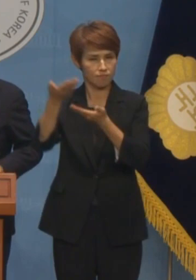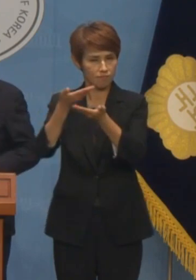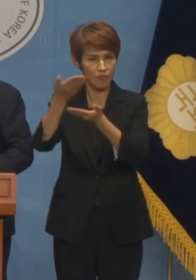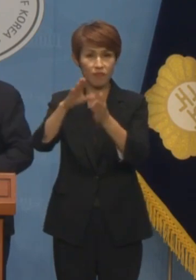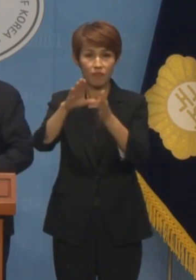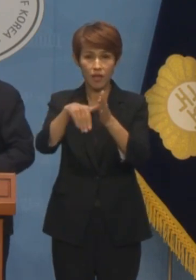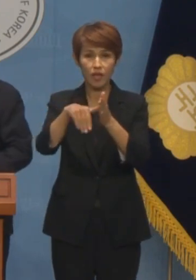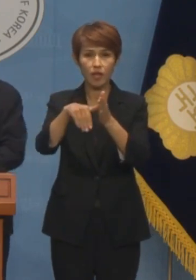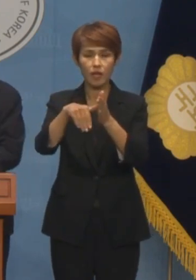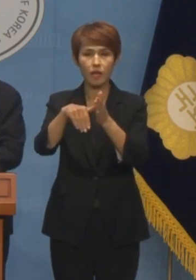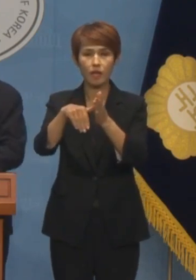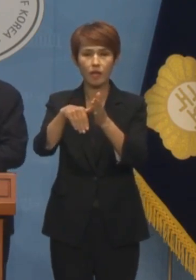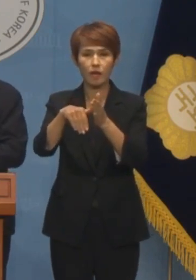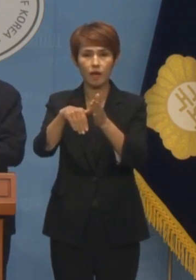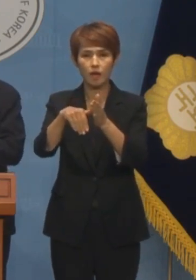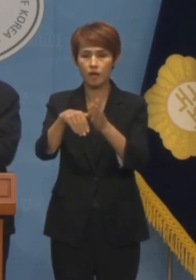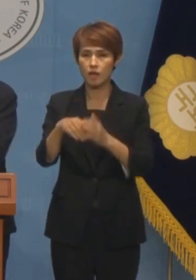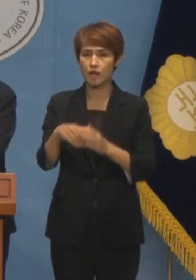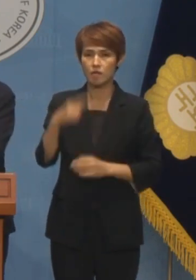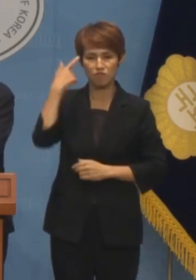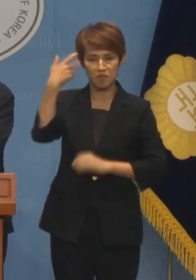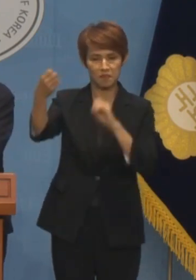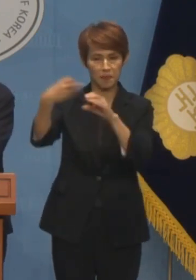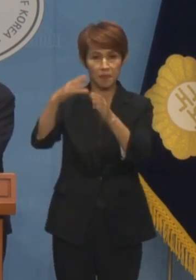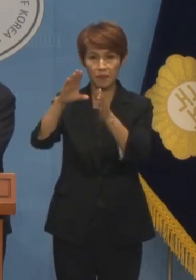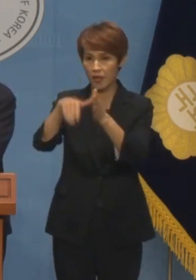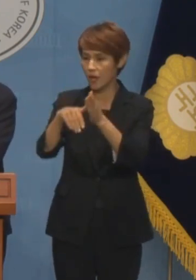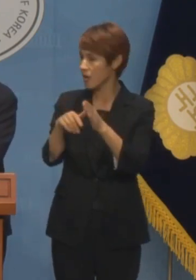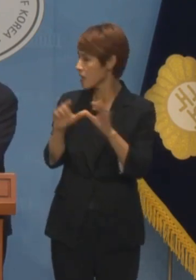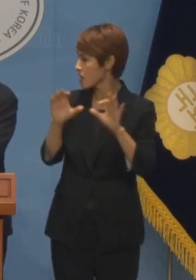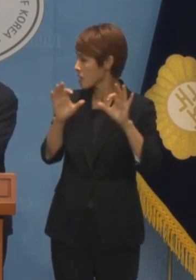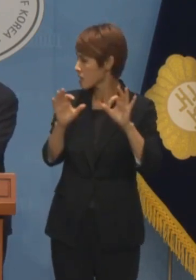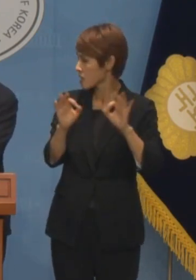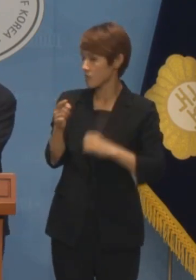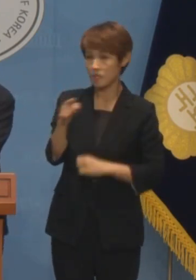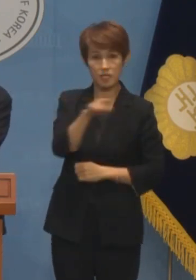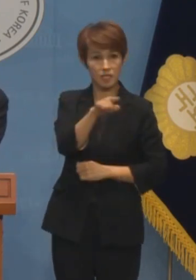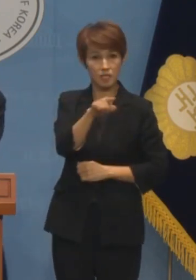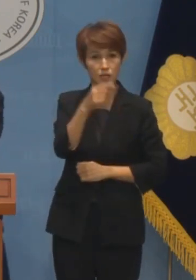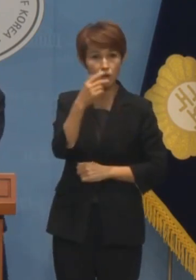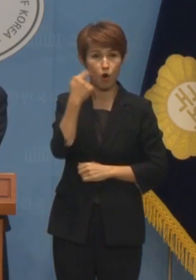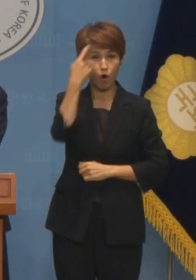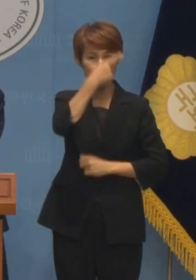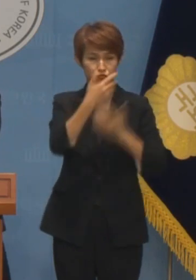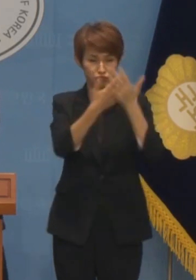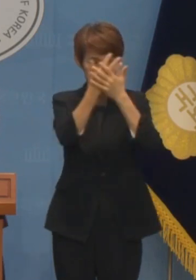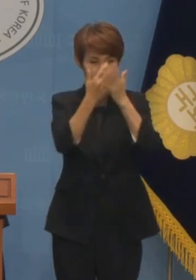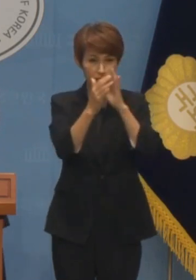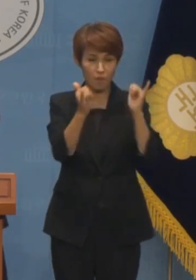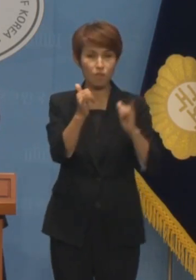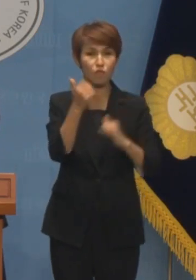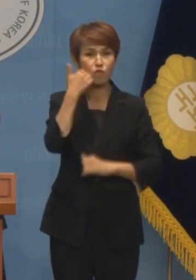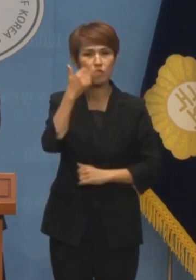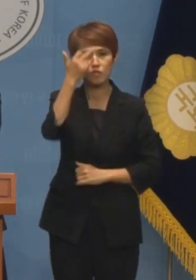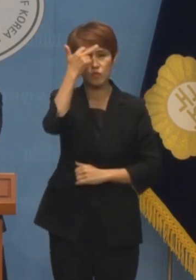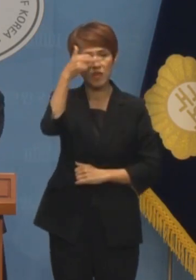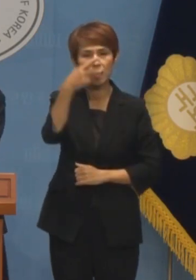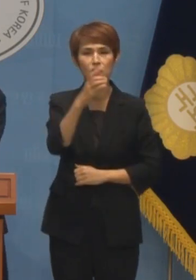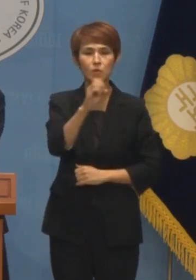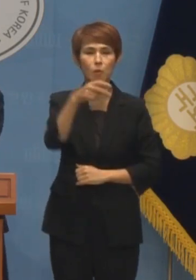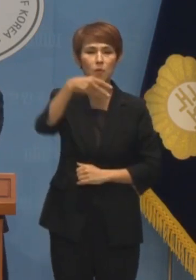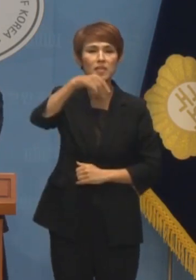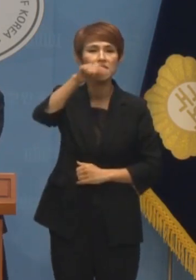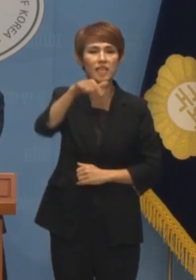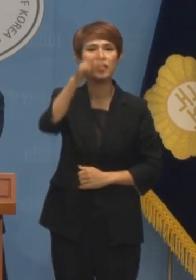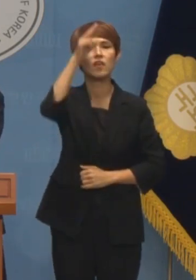여기 김규현 증인 옆에 인물을 최동식 경찰관을